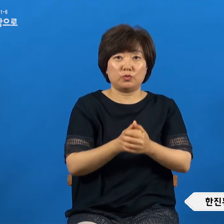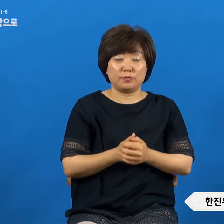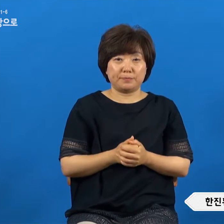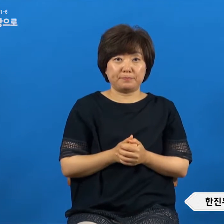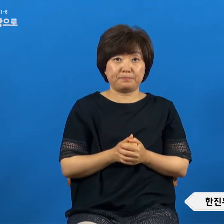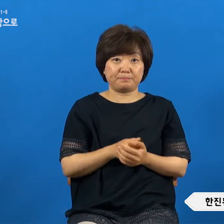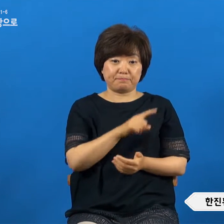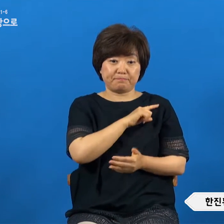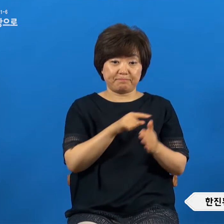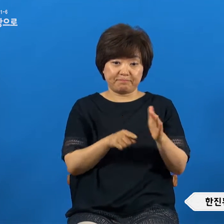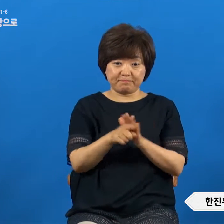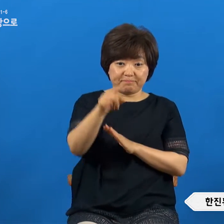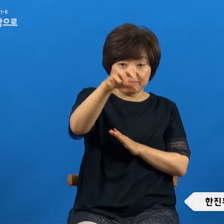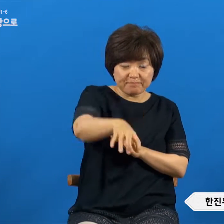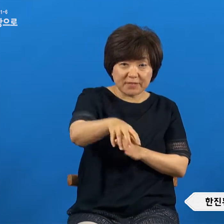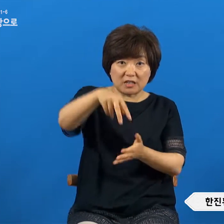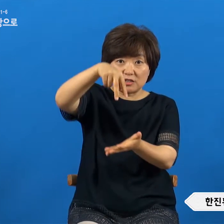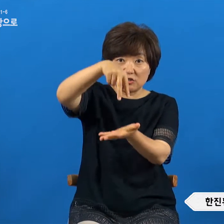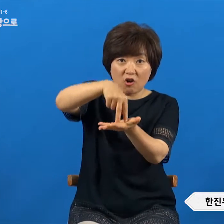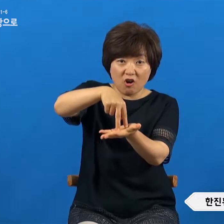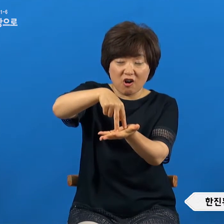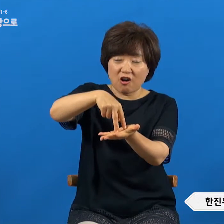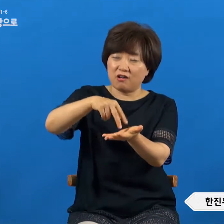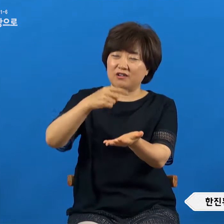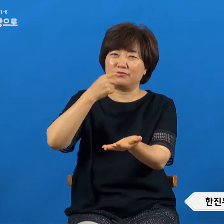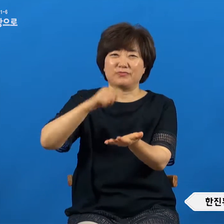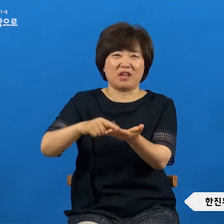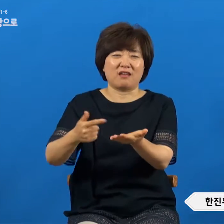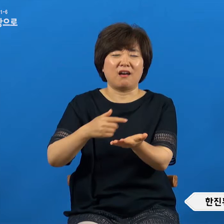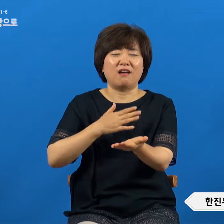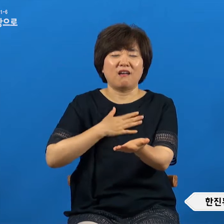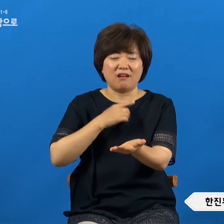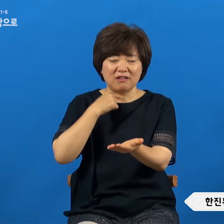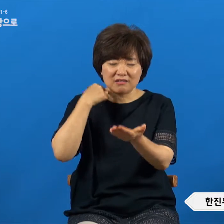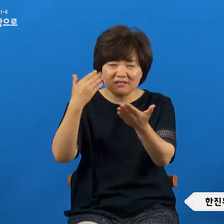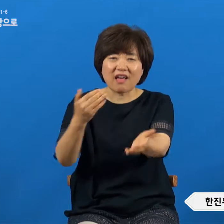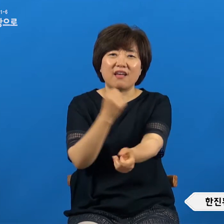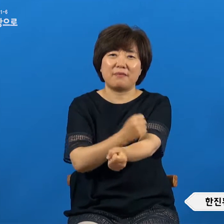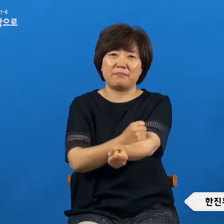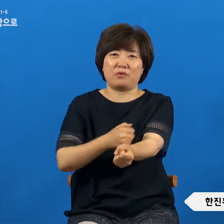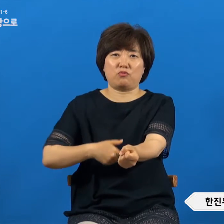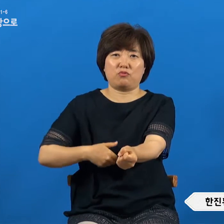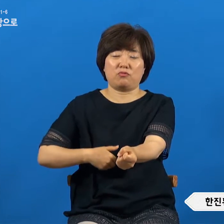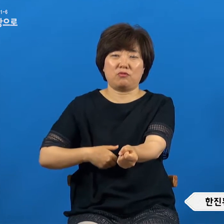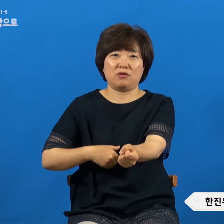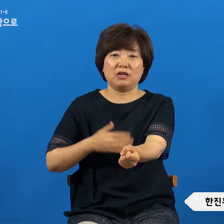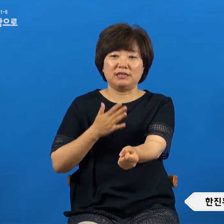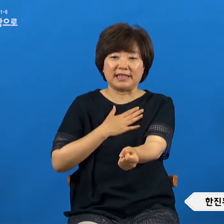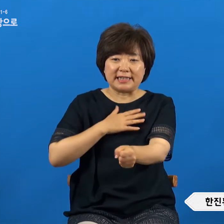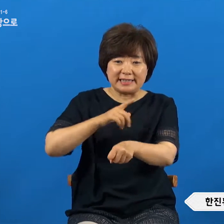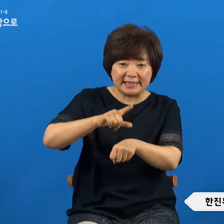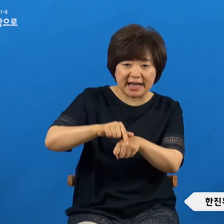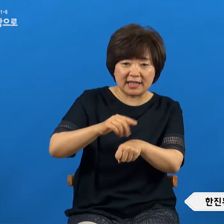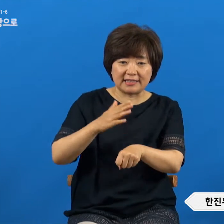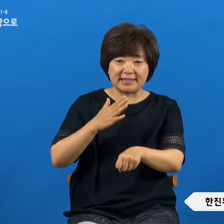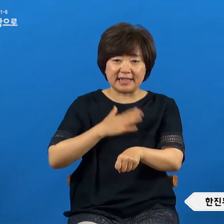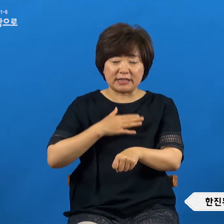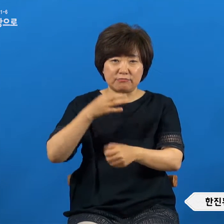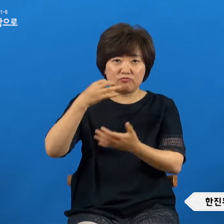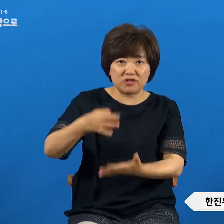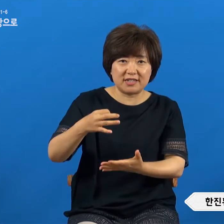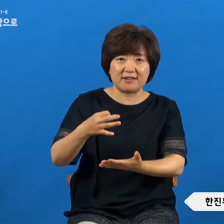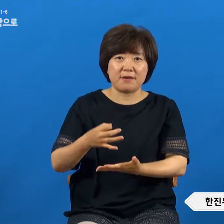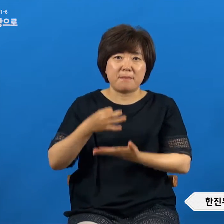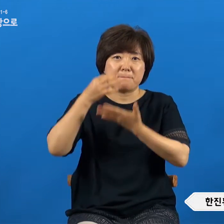최전방에 선다는 것이 쉽지는 않습니다. 희생이 따릅니다. 자기의 시간과 물질을 바쳐야 할